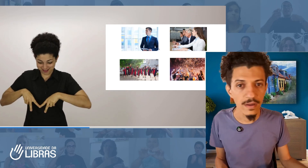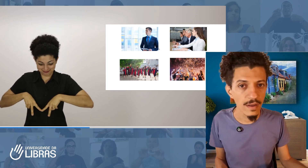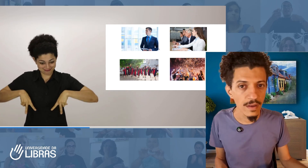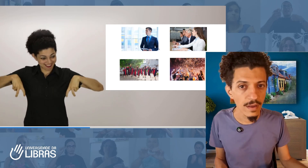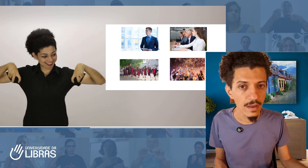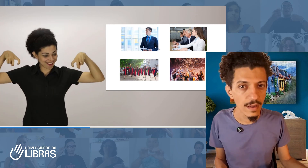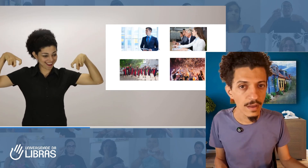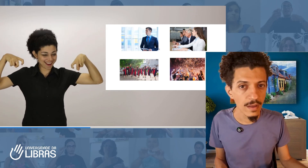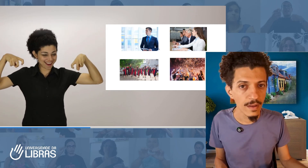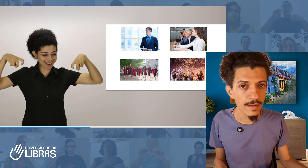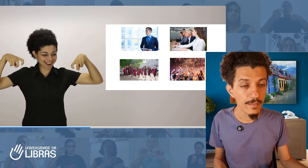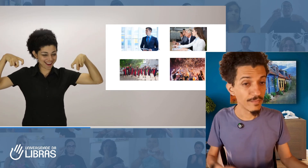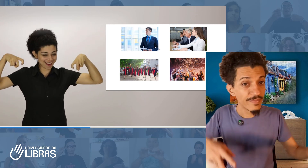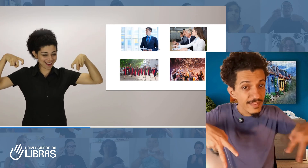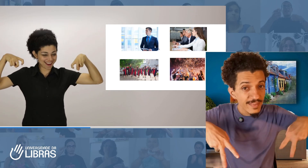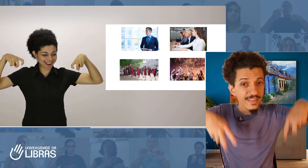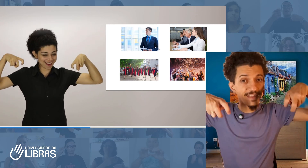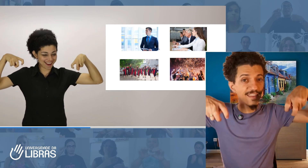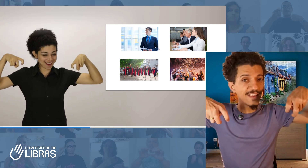só.